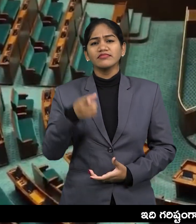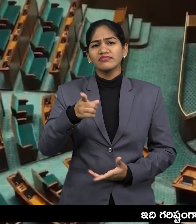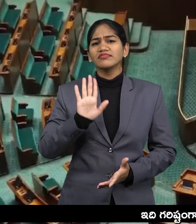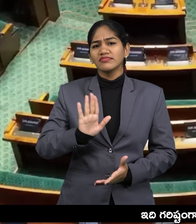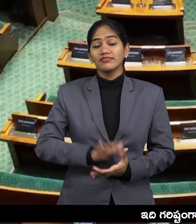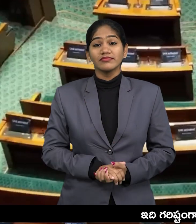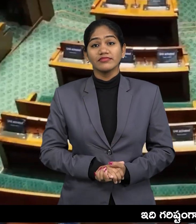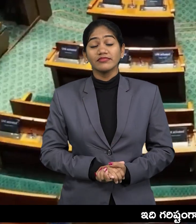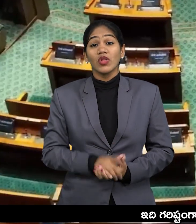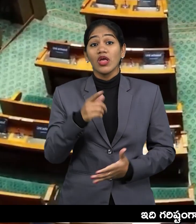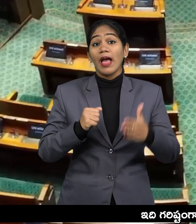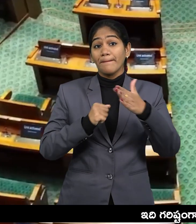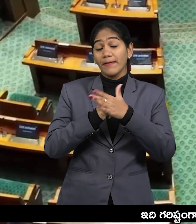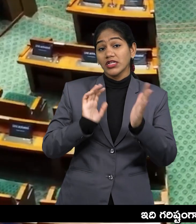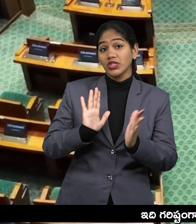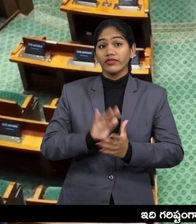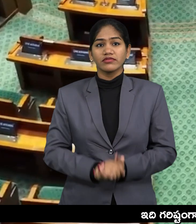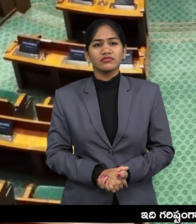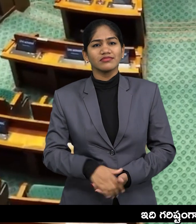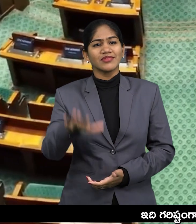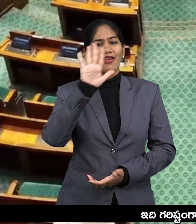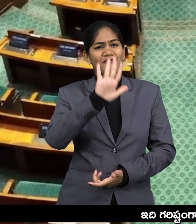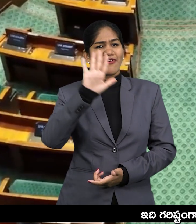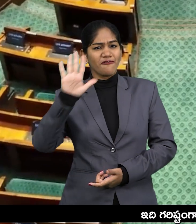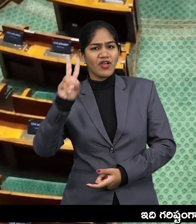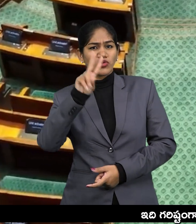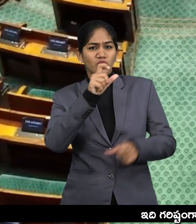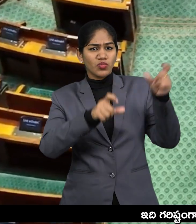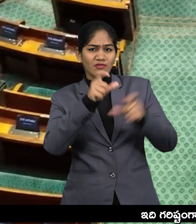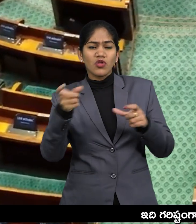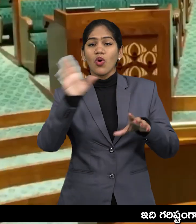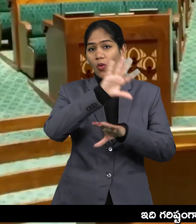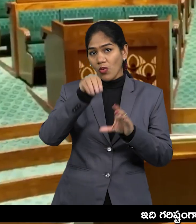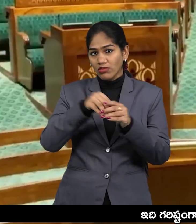ఇది గరిష్టంగా 552 మంది సభ్యులను కలిగి ఉంది.